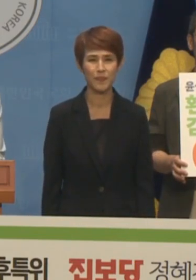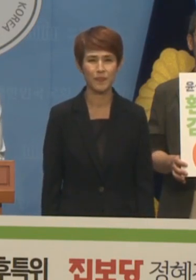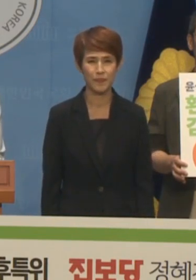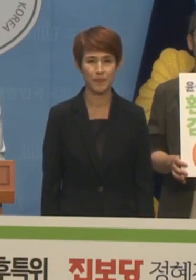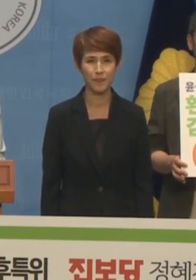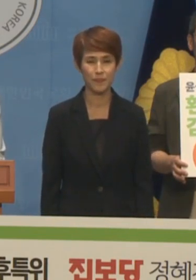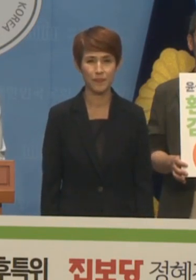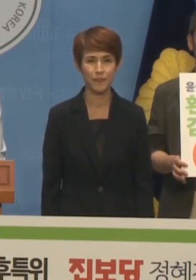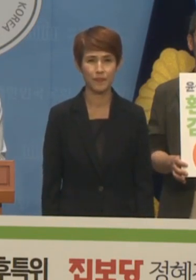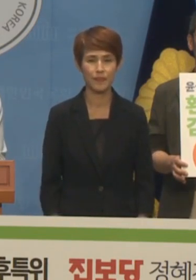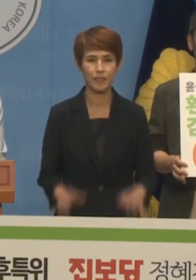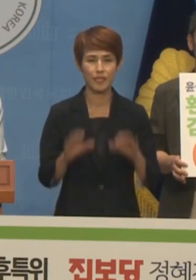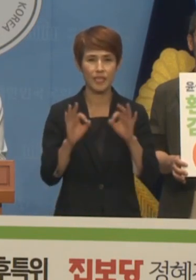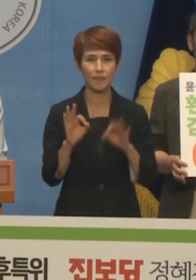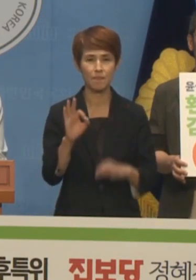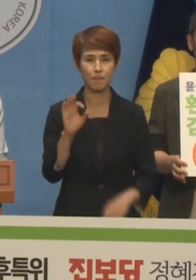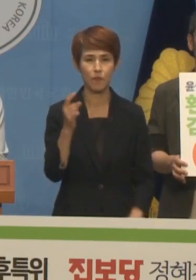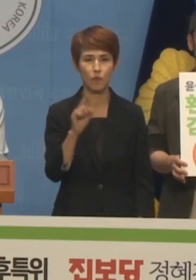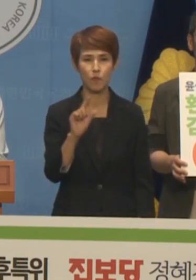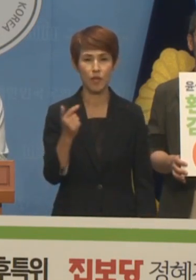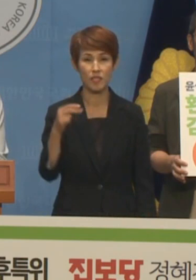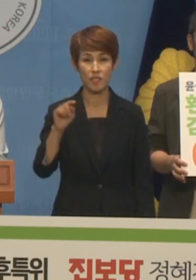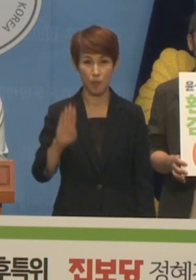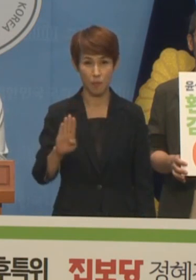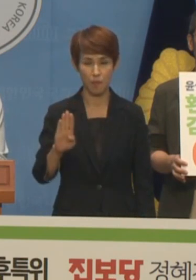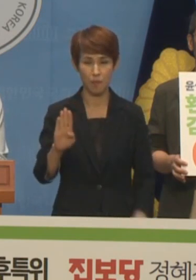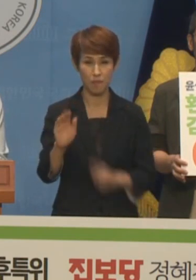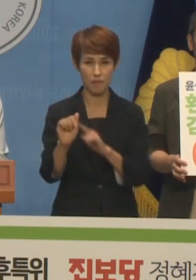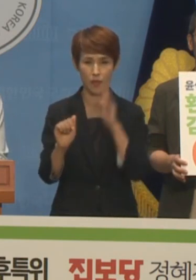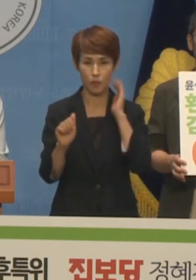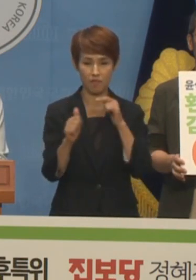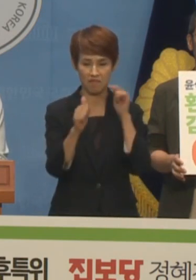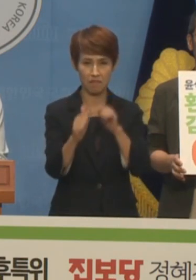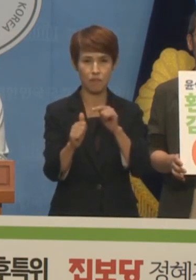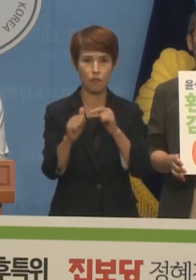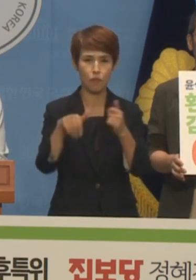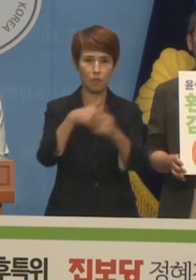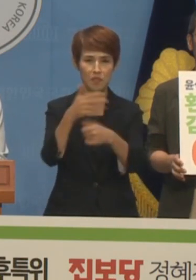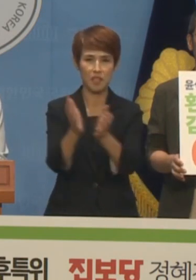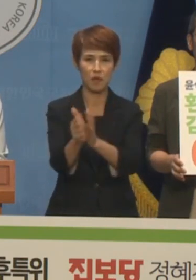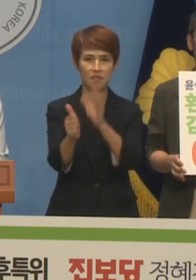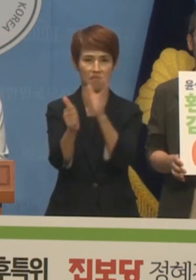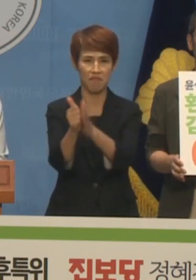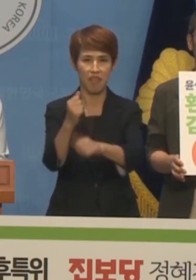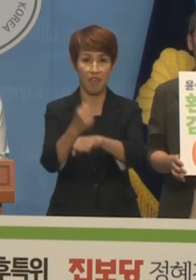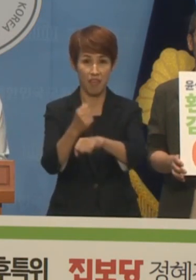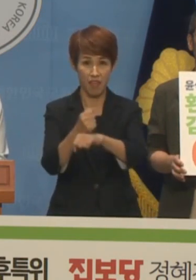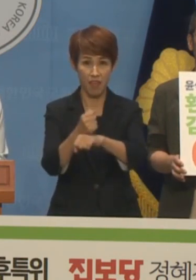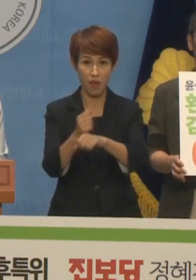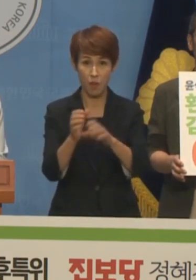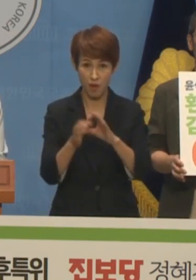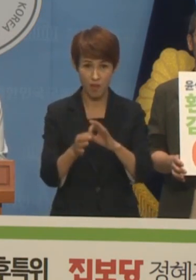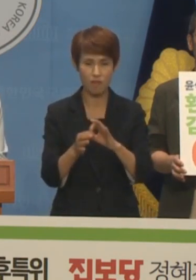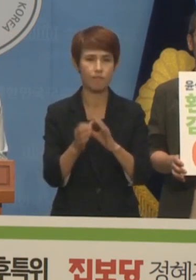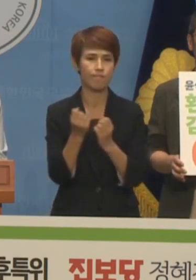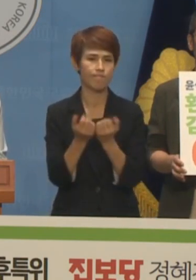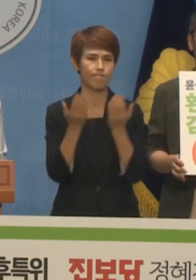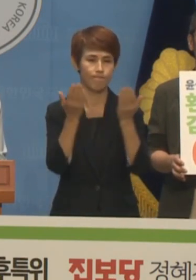네, 김한섭 환경부 장관 지명에 대한 환경단체 입장 발표 기자회견을